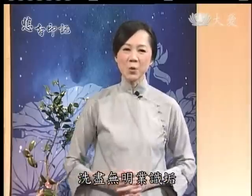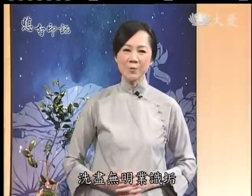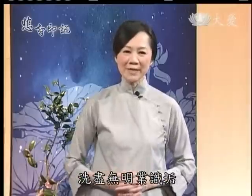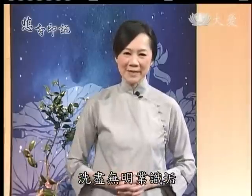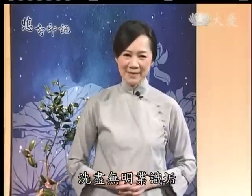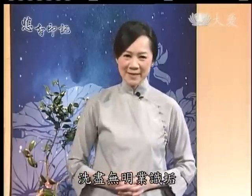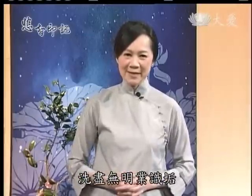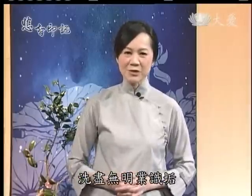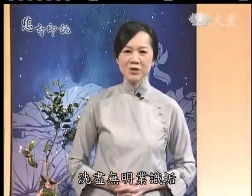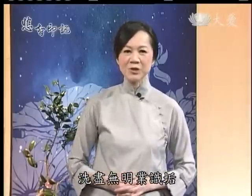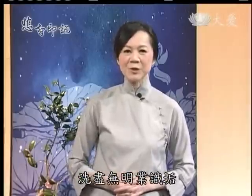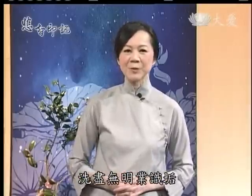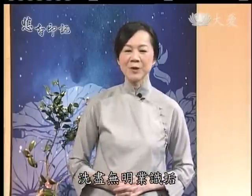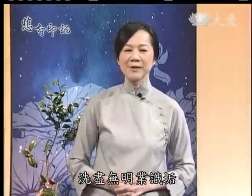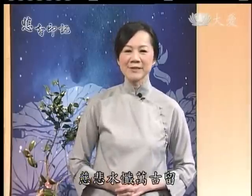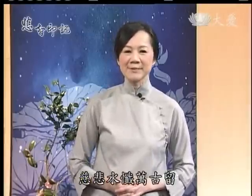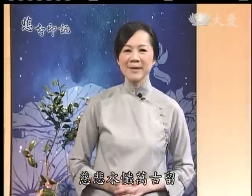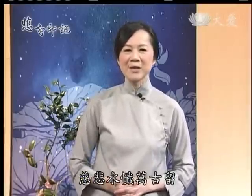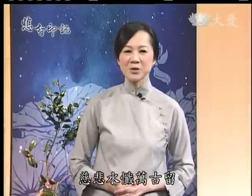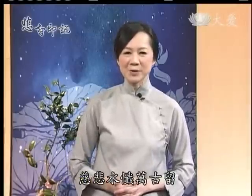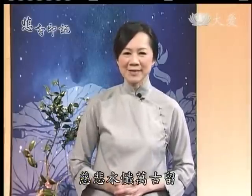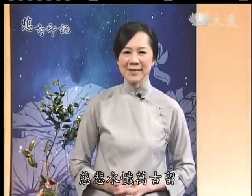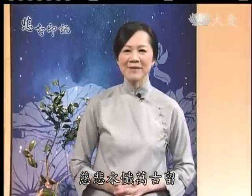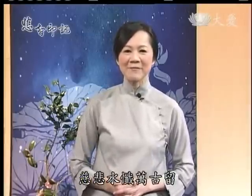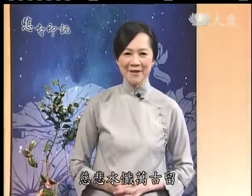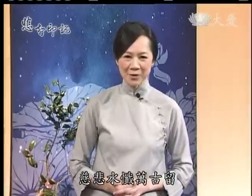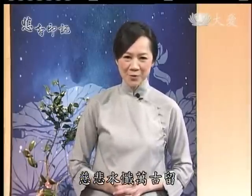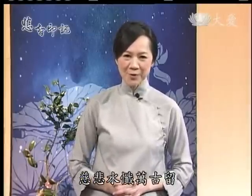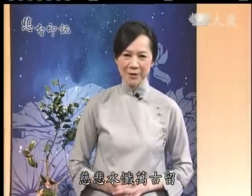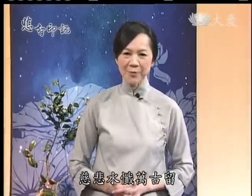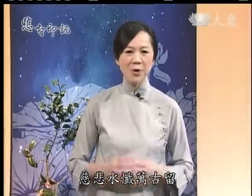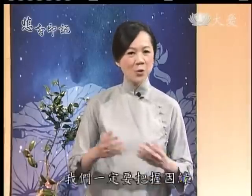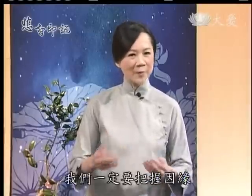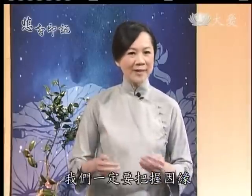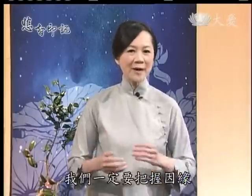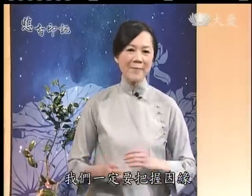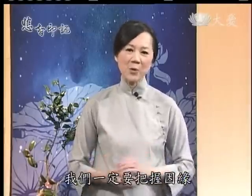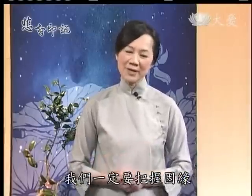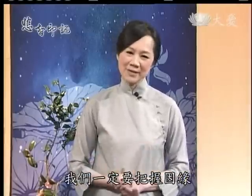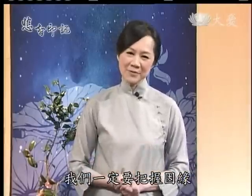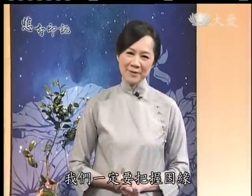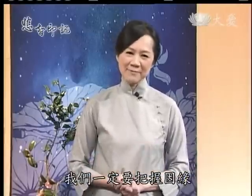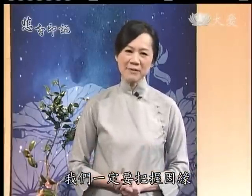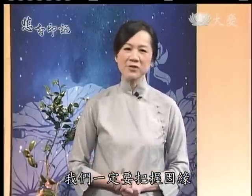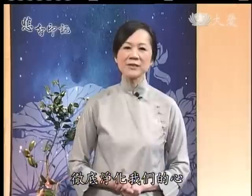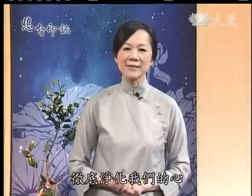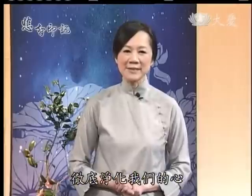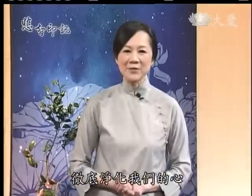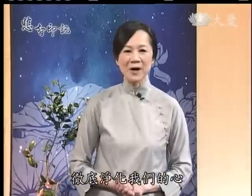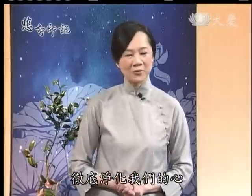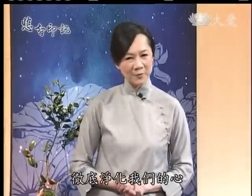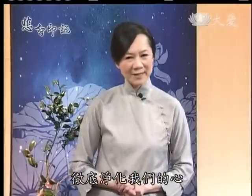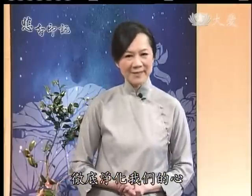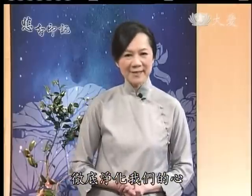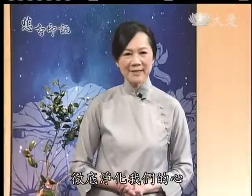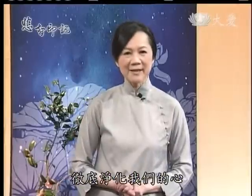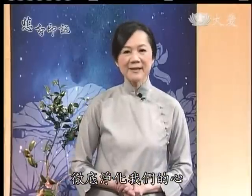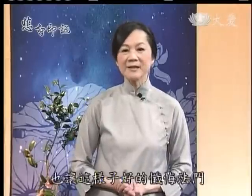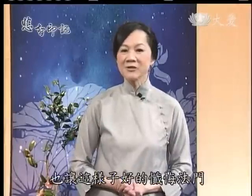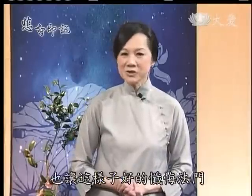无名业事垢，慈悲水忏万古流，我们一定要把握因缘彻底净化我们的心，也让